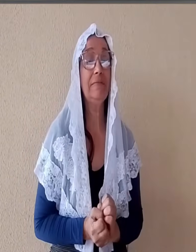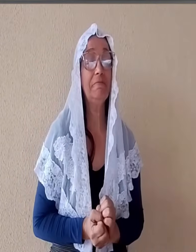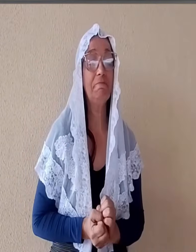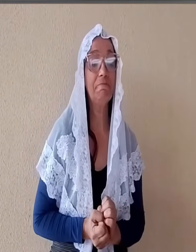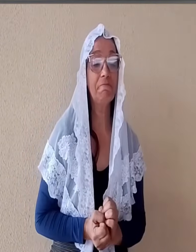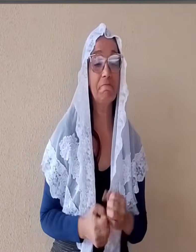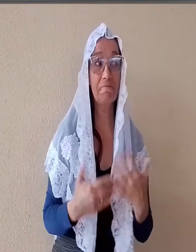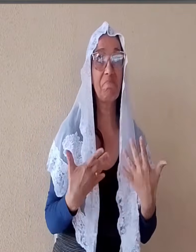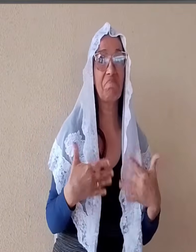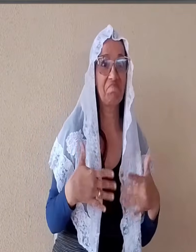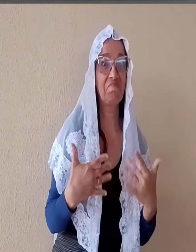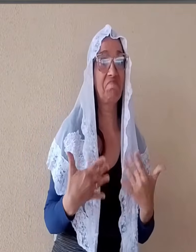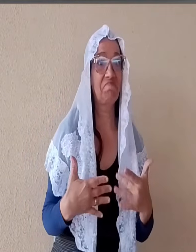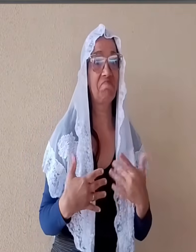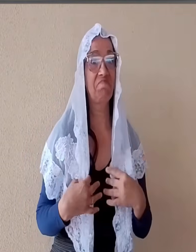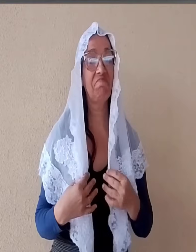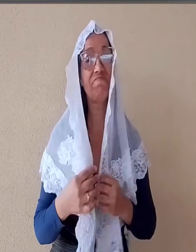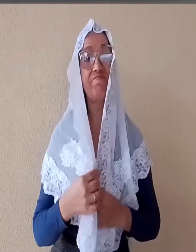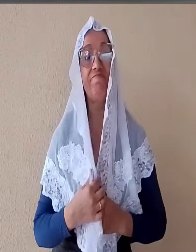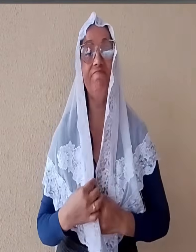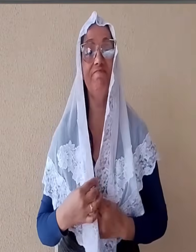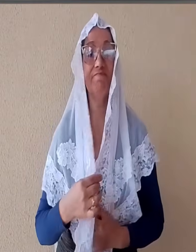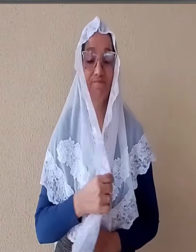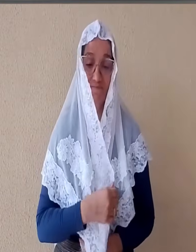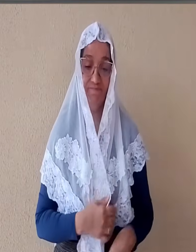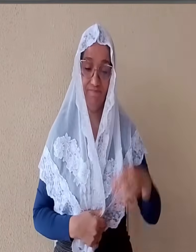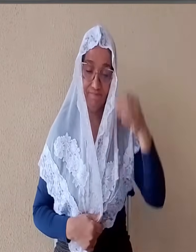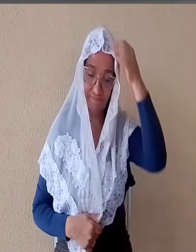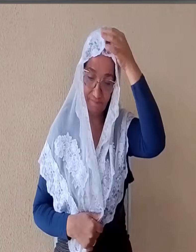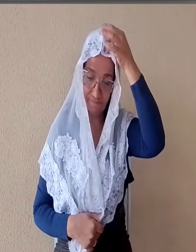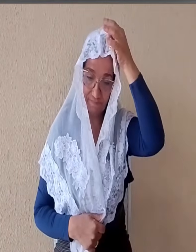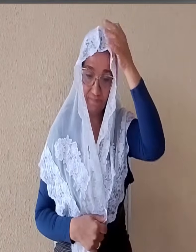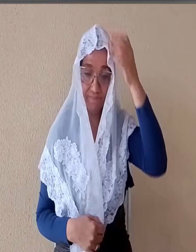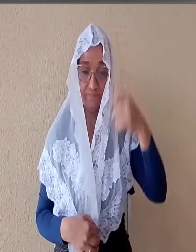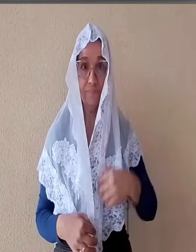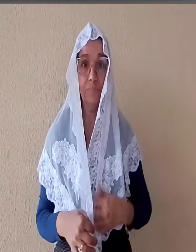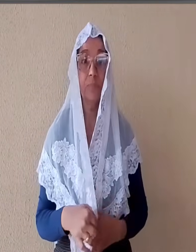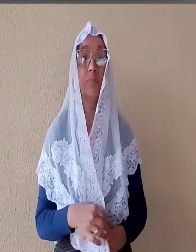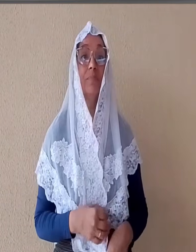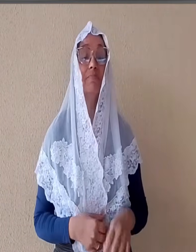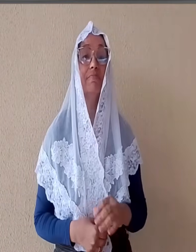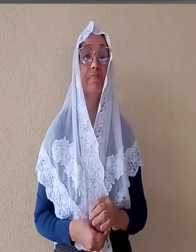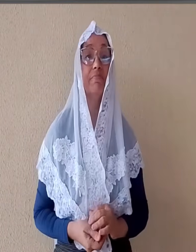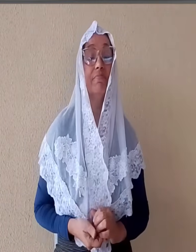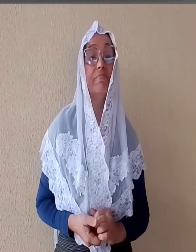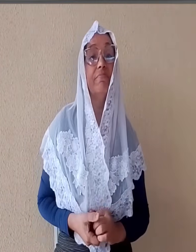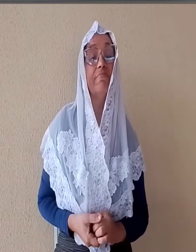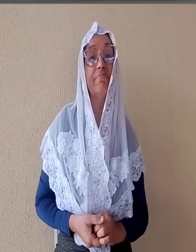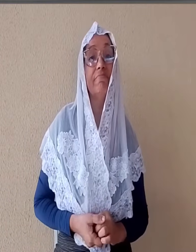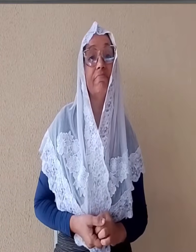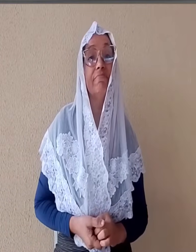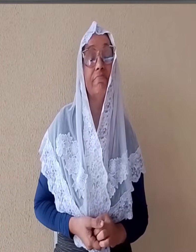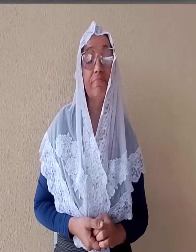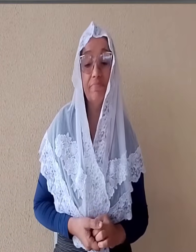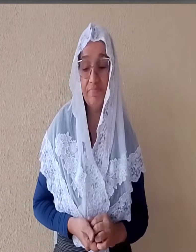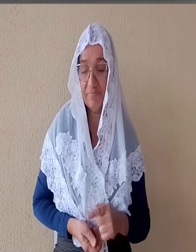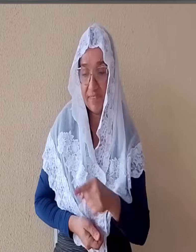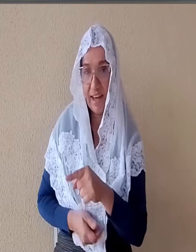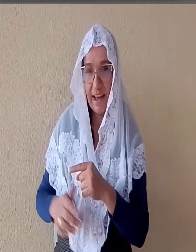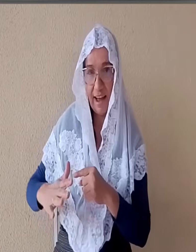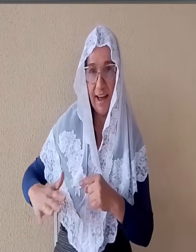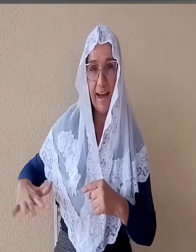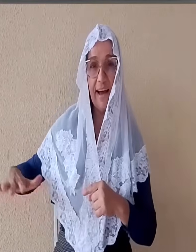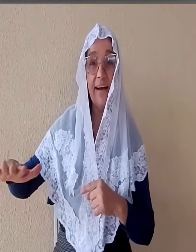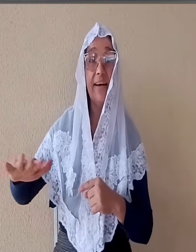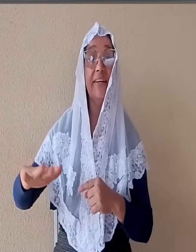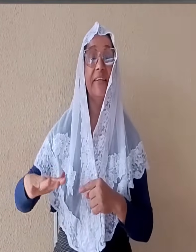tomai convosco em vossas mãos provisão para o caminho, e ide-lhes ao encontro, e